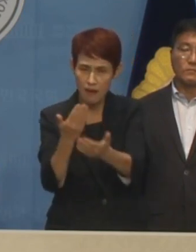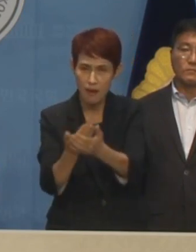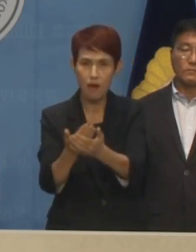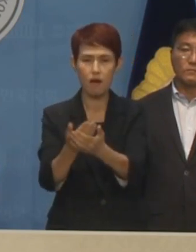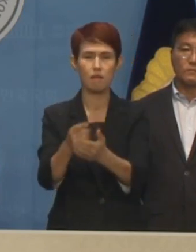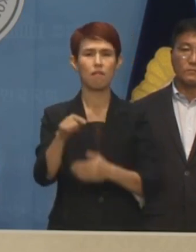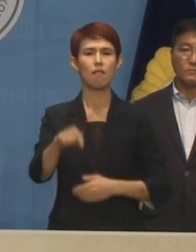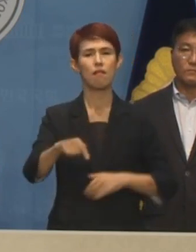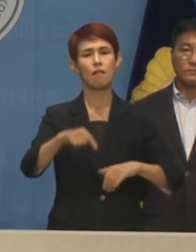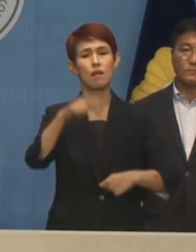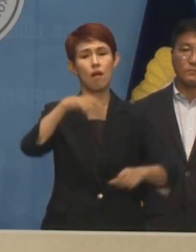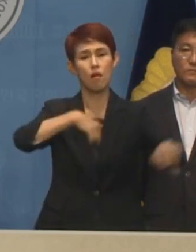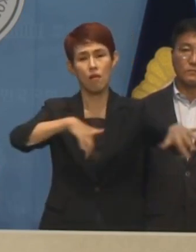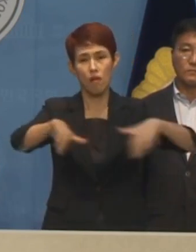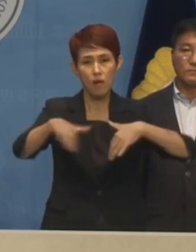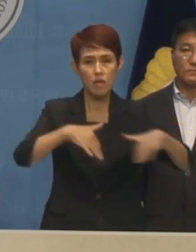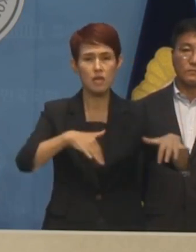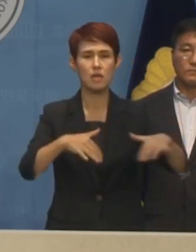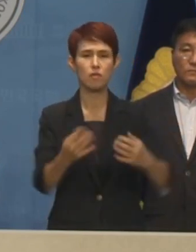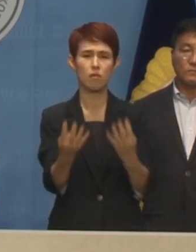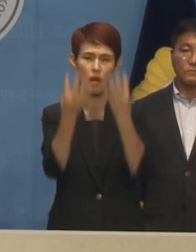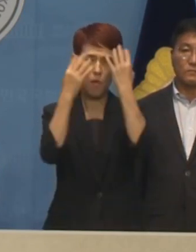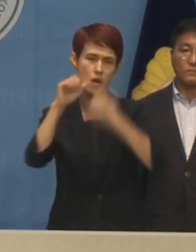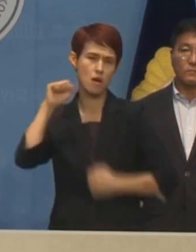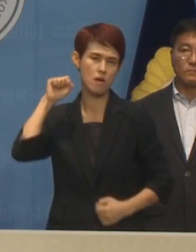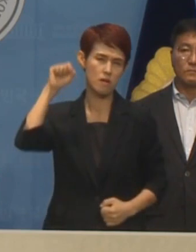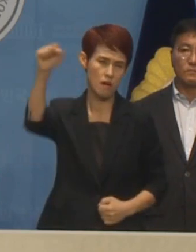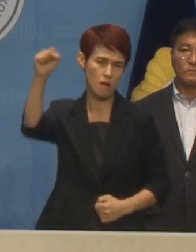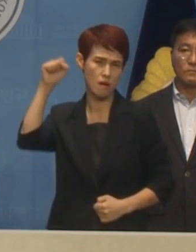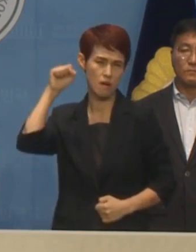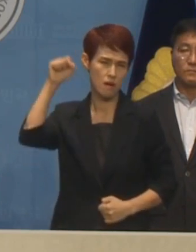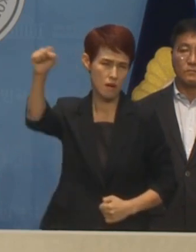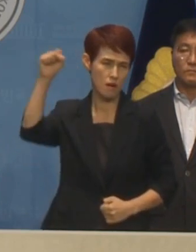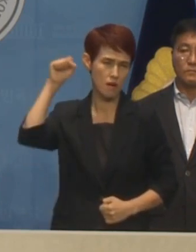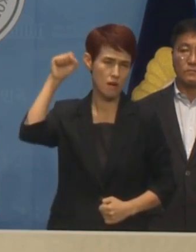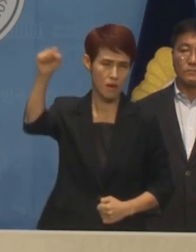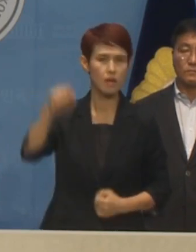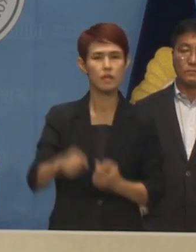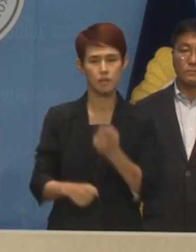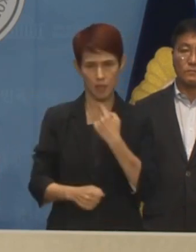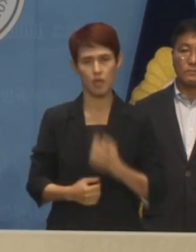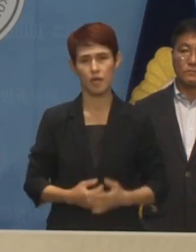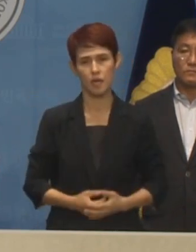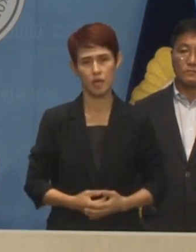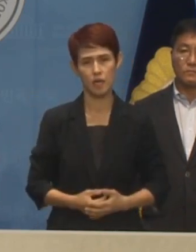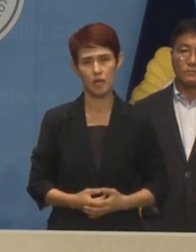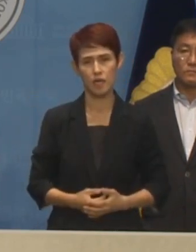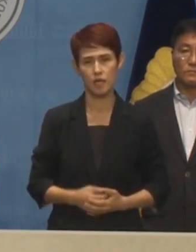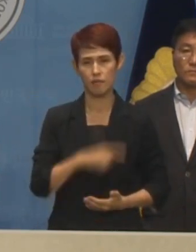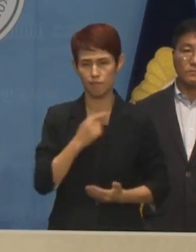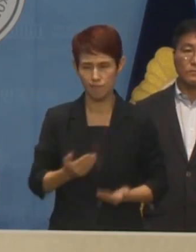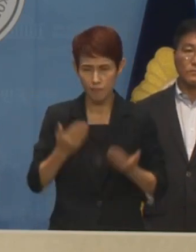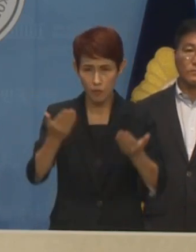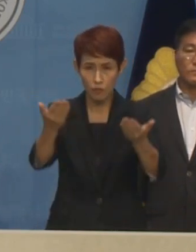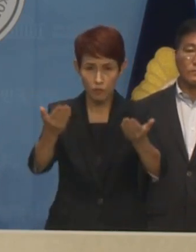감옥에서 처절한 투쟁을 전개했습니다. 이러한 피나는 헌신이